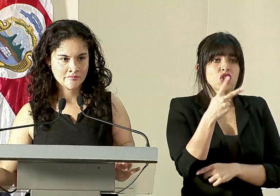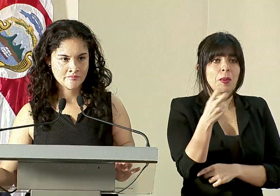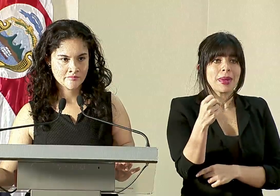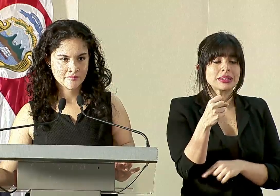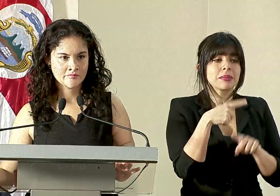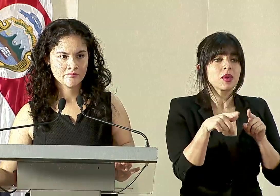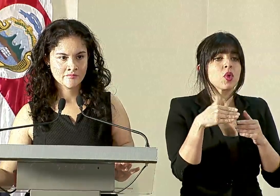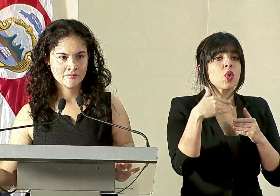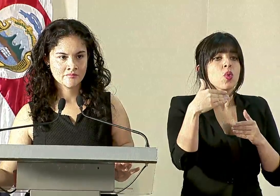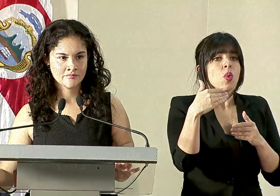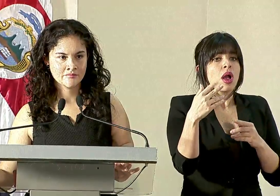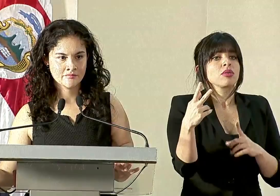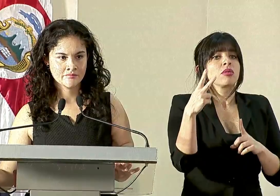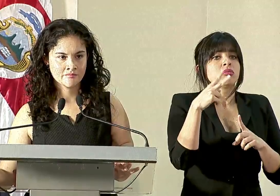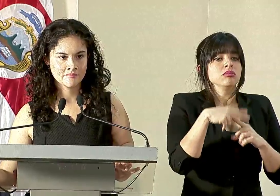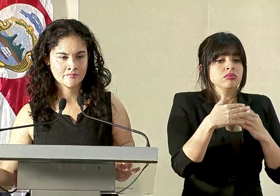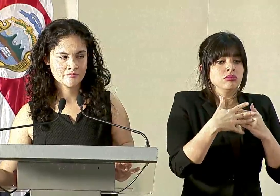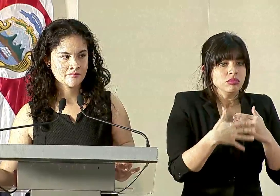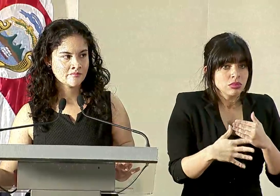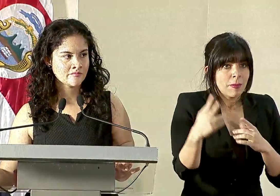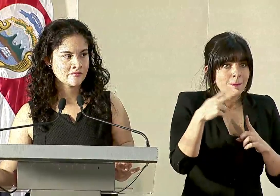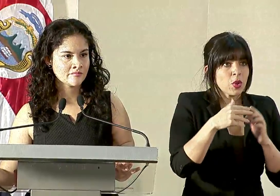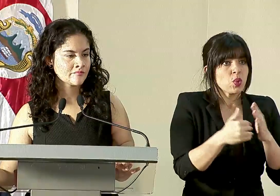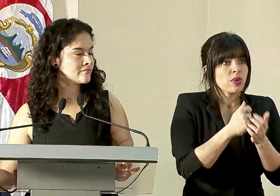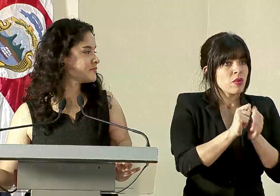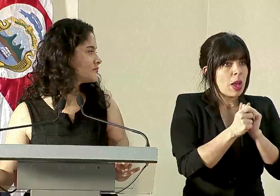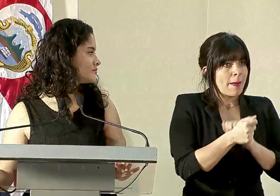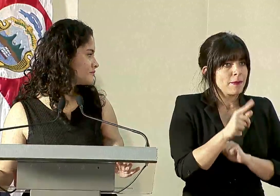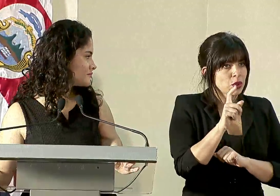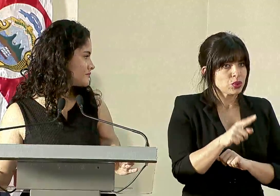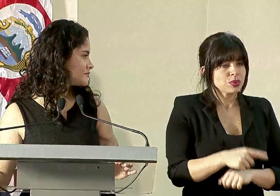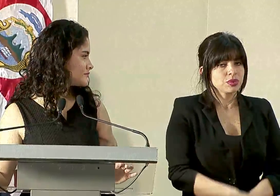los pero a partir de cuando se podría ver que el Estado se ha dado bastante?